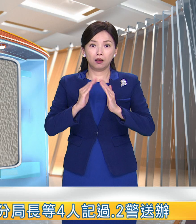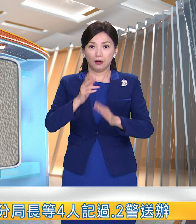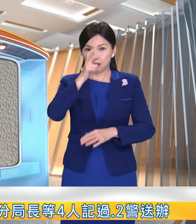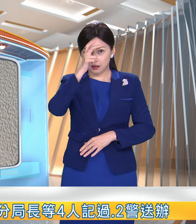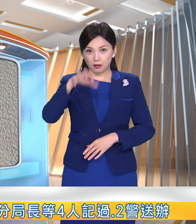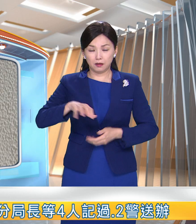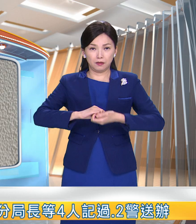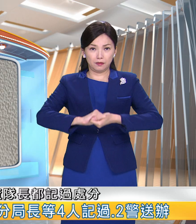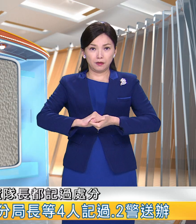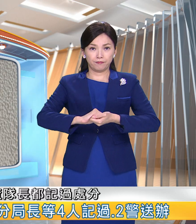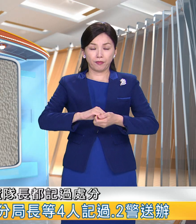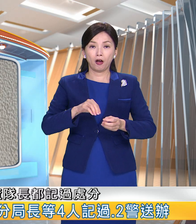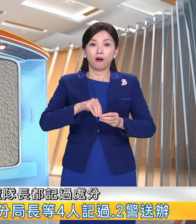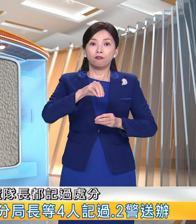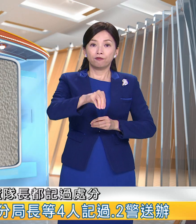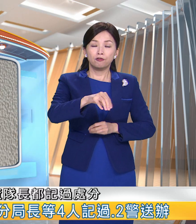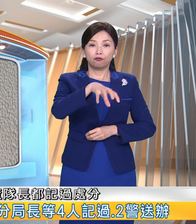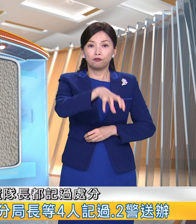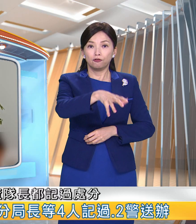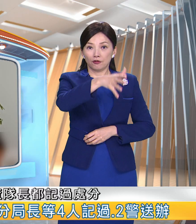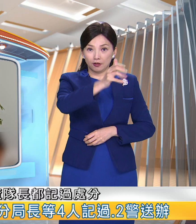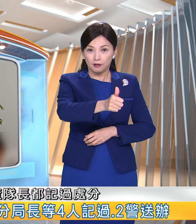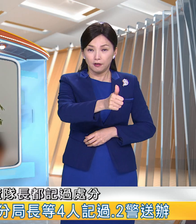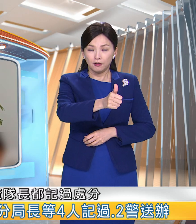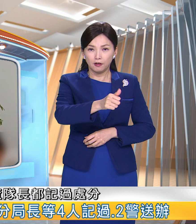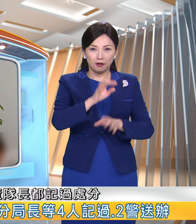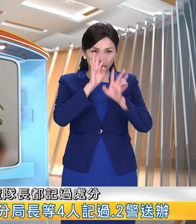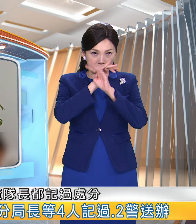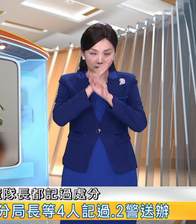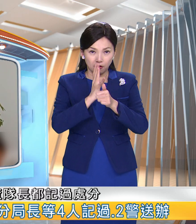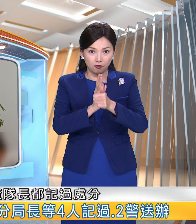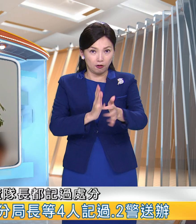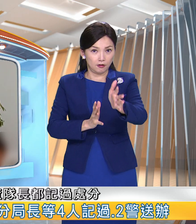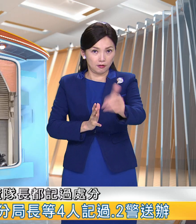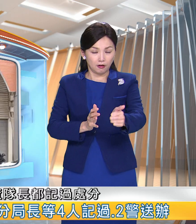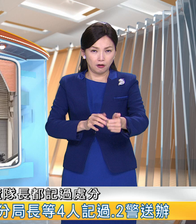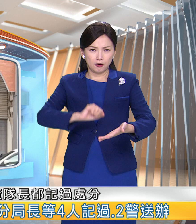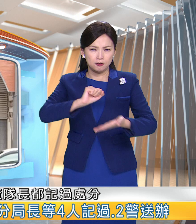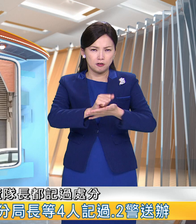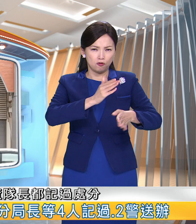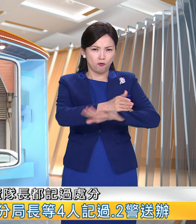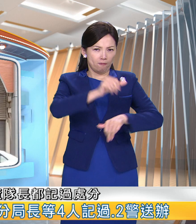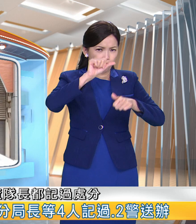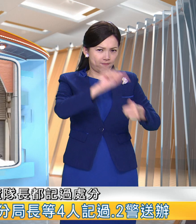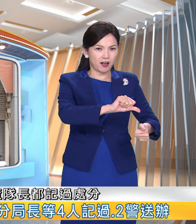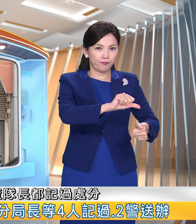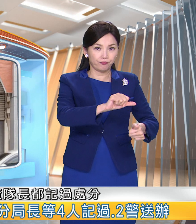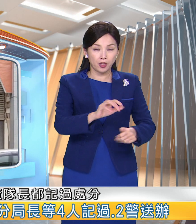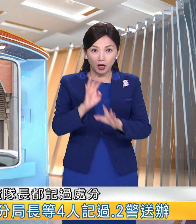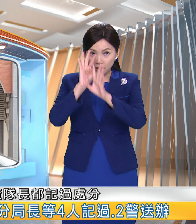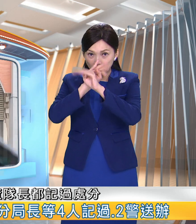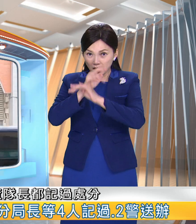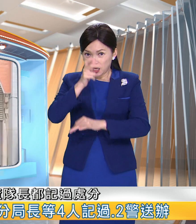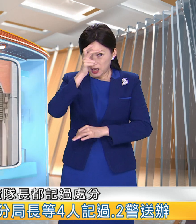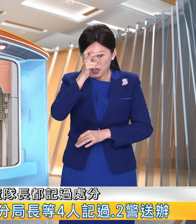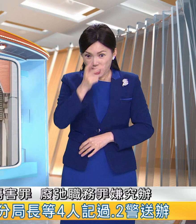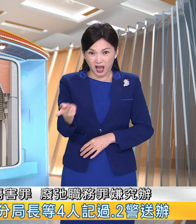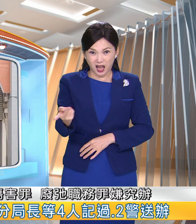定，时任分局长、侦查队长都记过处分，而两名侦